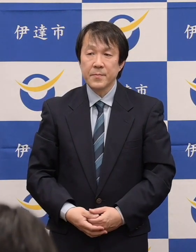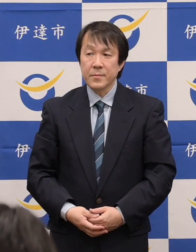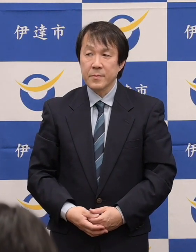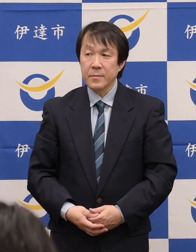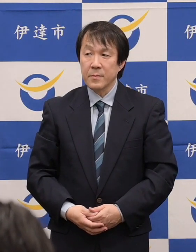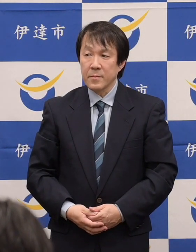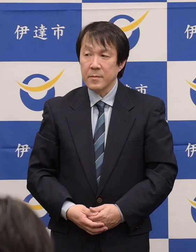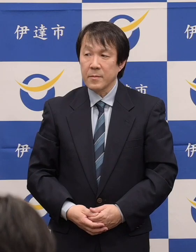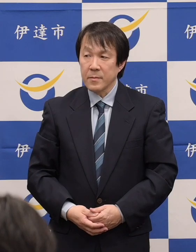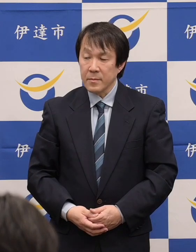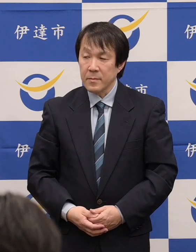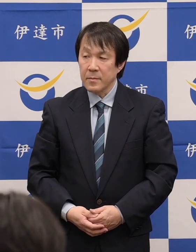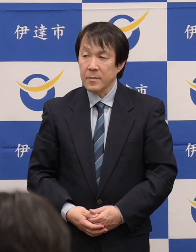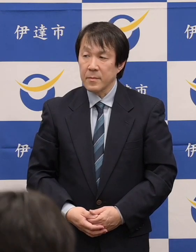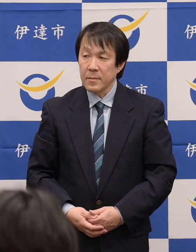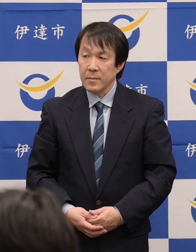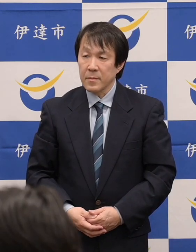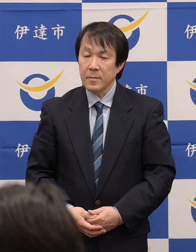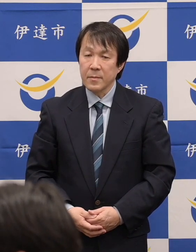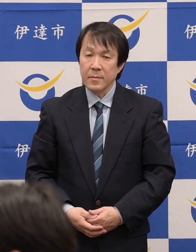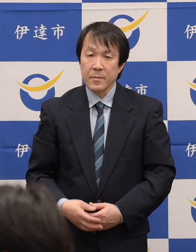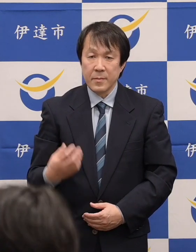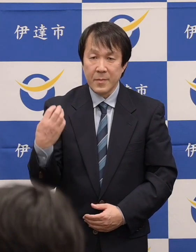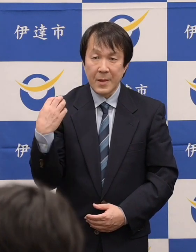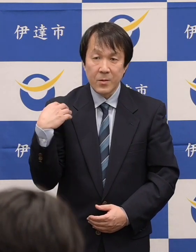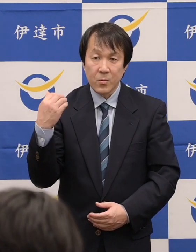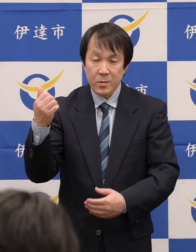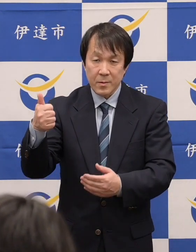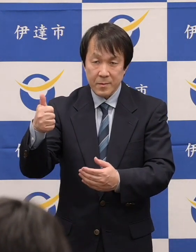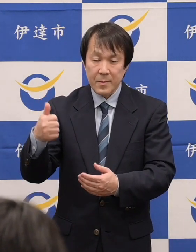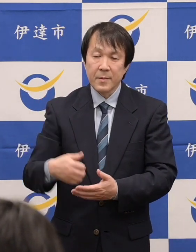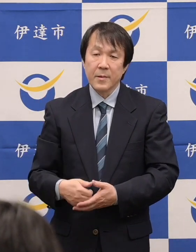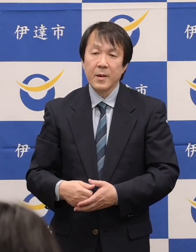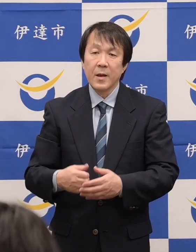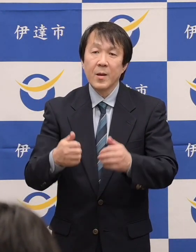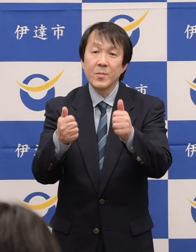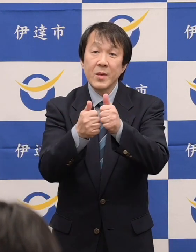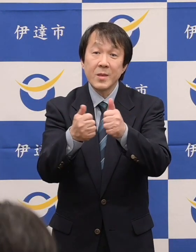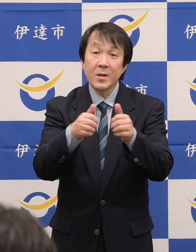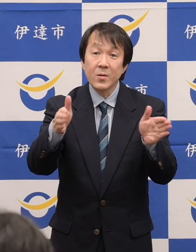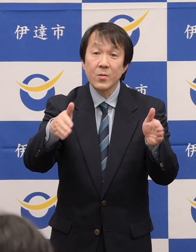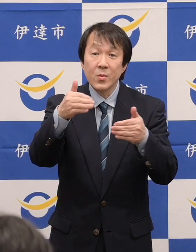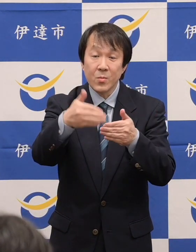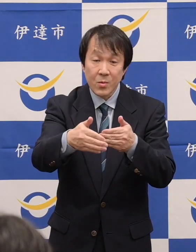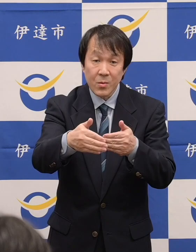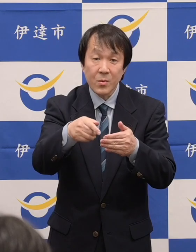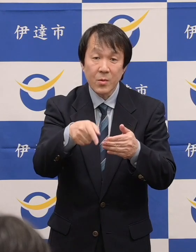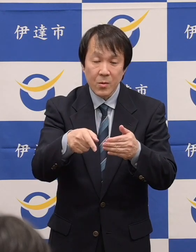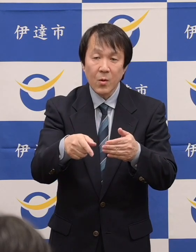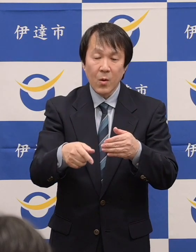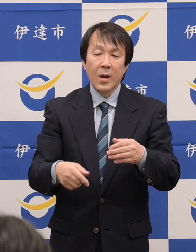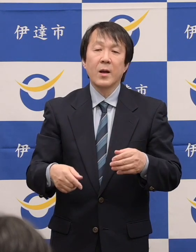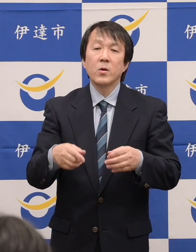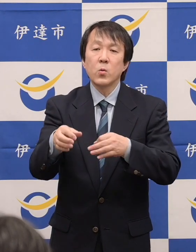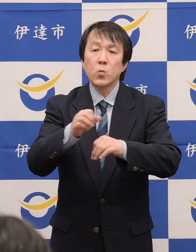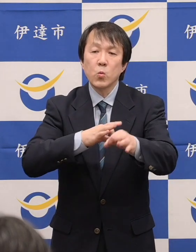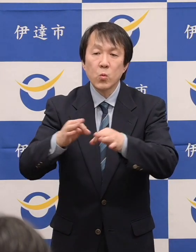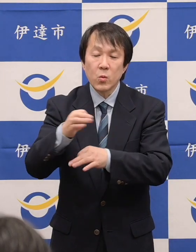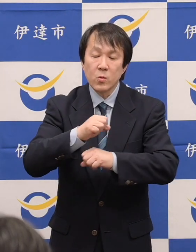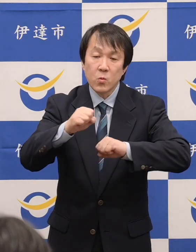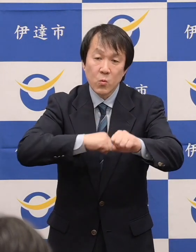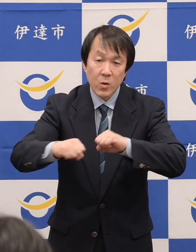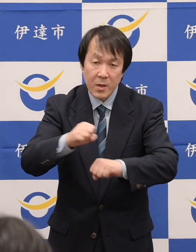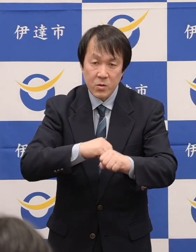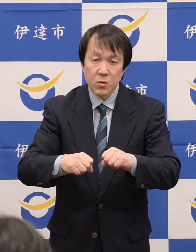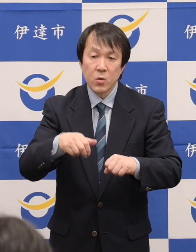ミネシー作部長、 宮井さん、ミーティングルームという部分が基本的にこの施設を運営するスタッフが常駐する場所だ